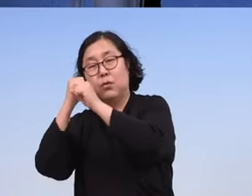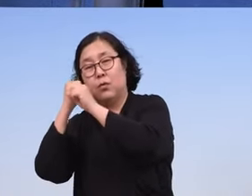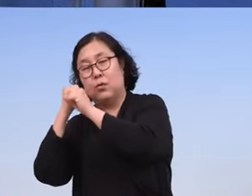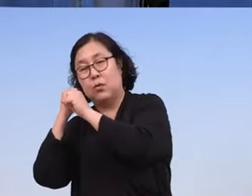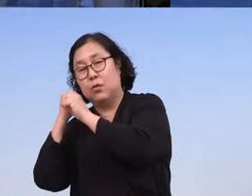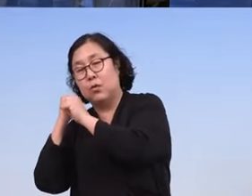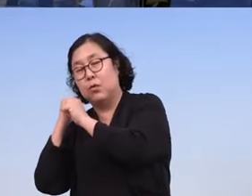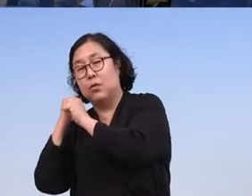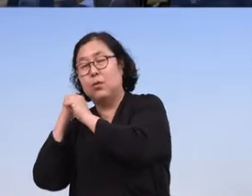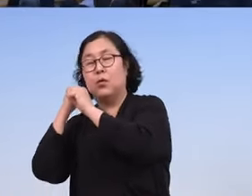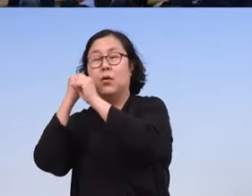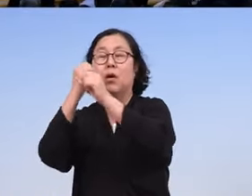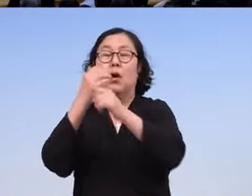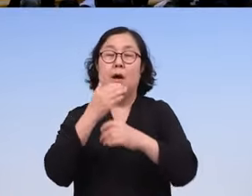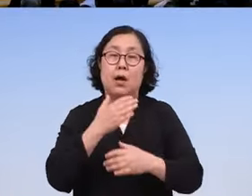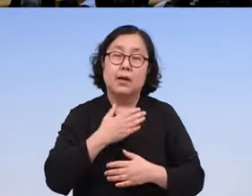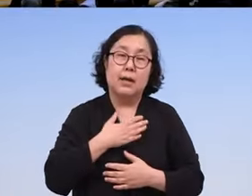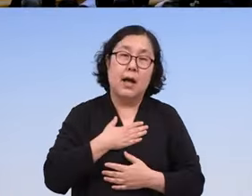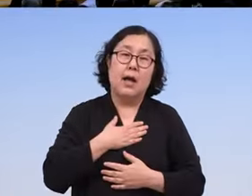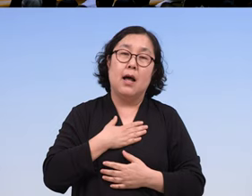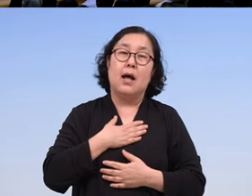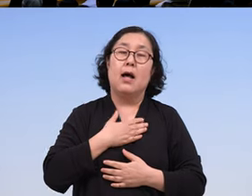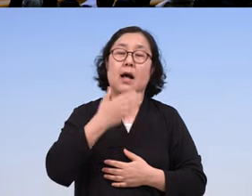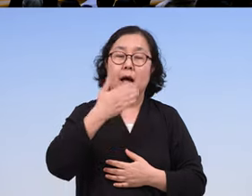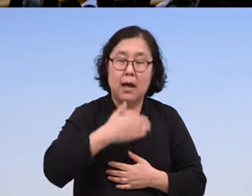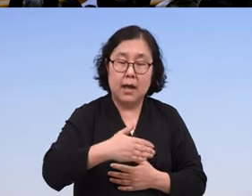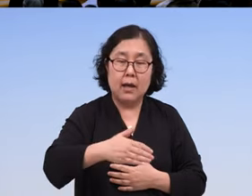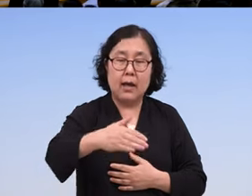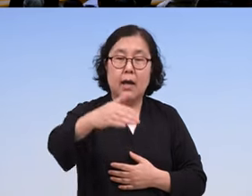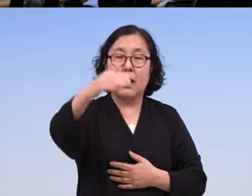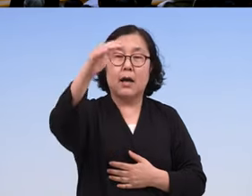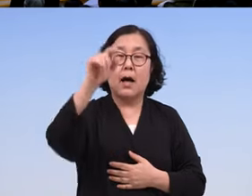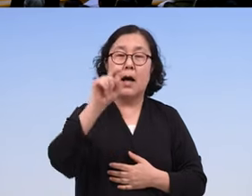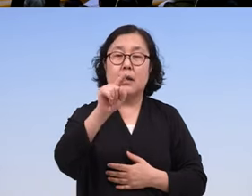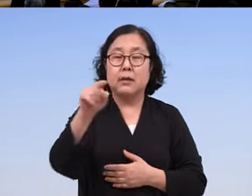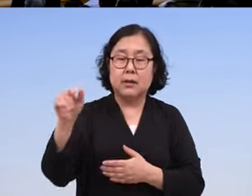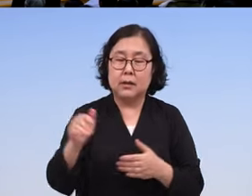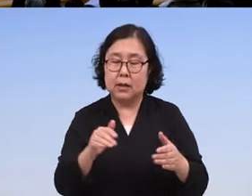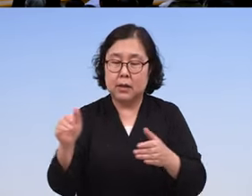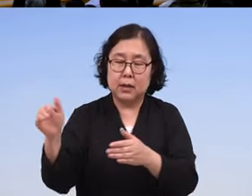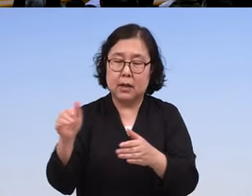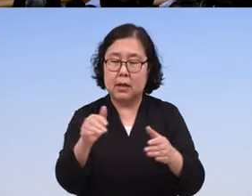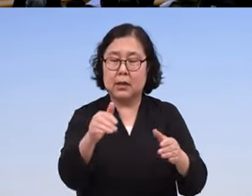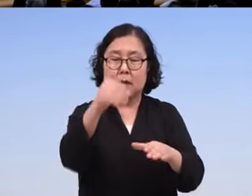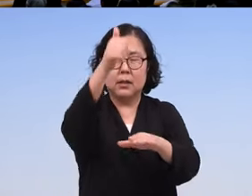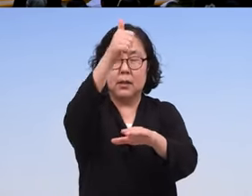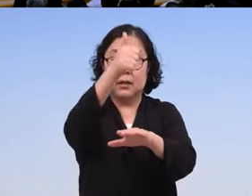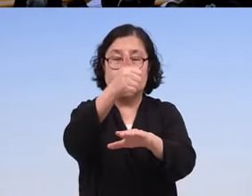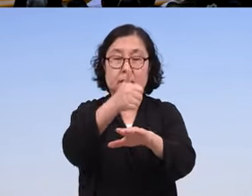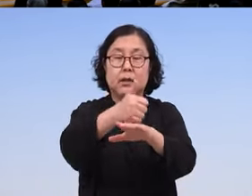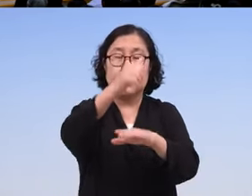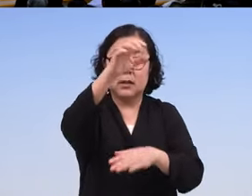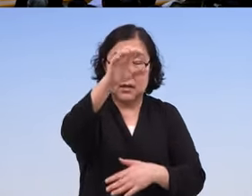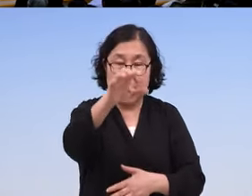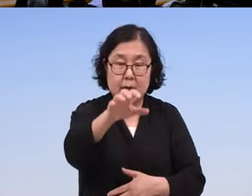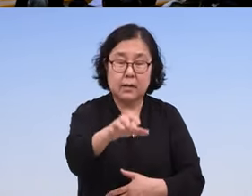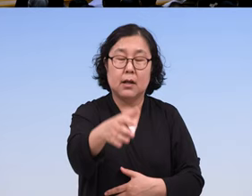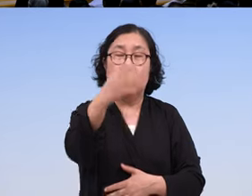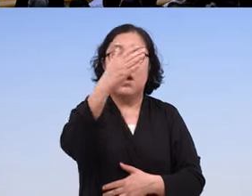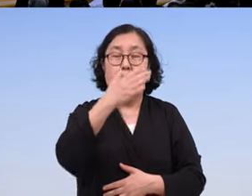십자가 지고, 나의 가는 이 길 끝에서 나의 가는 이